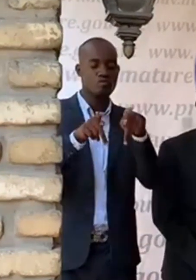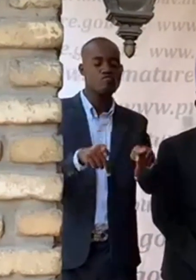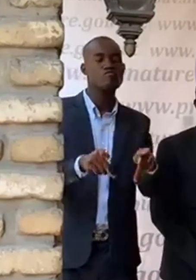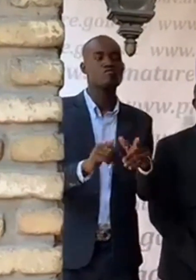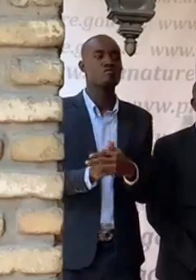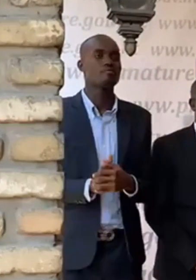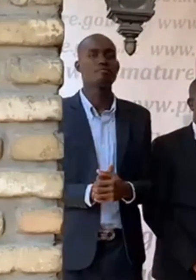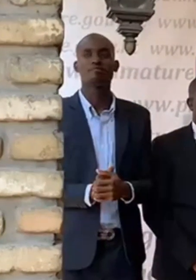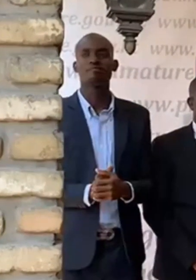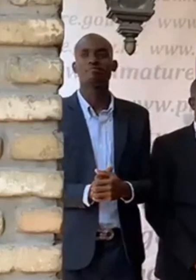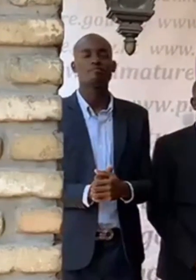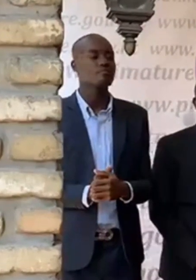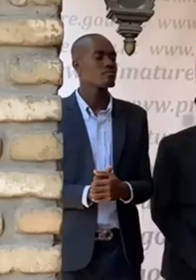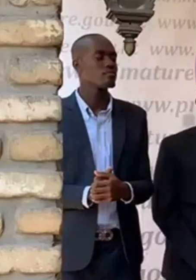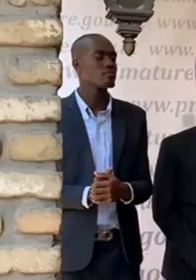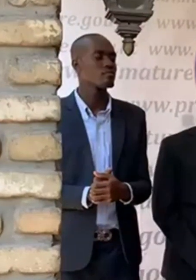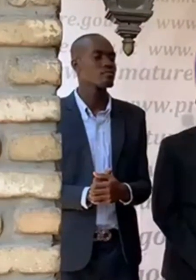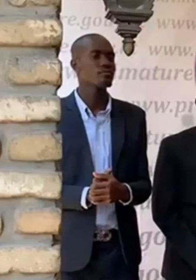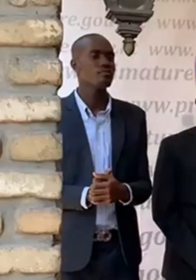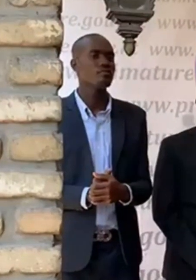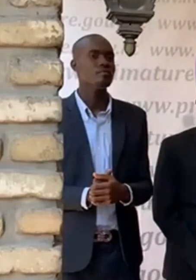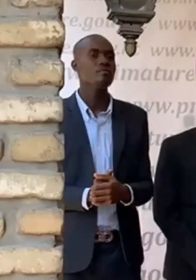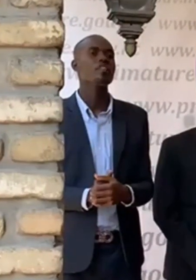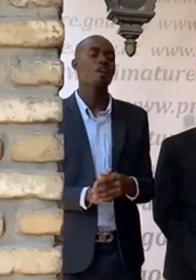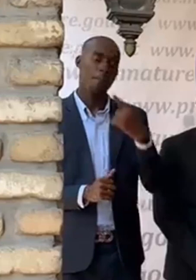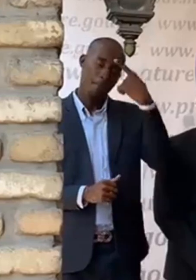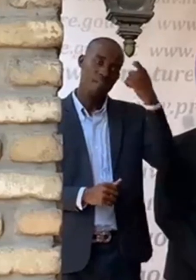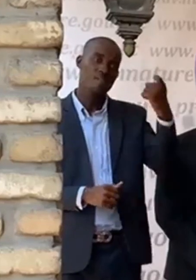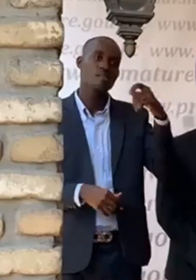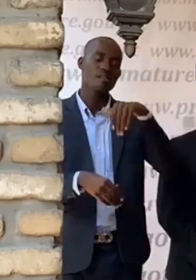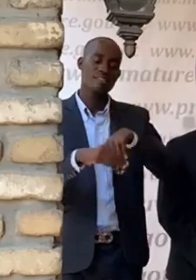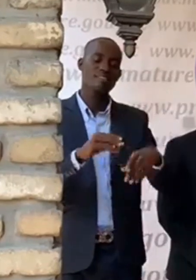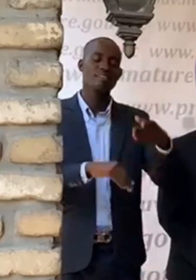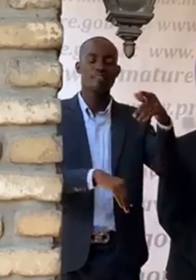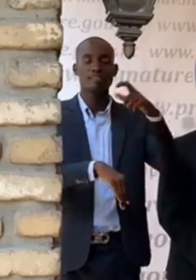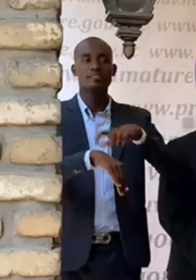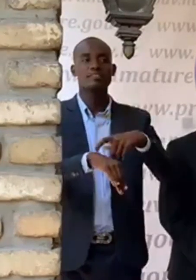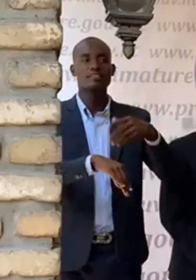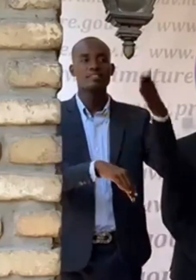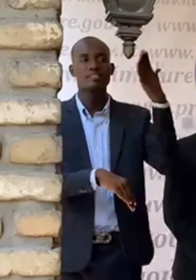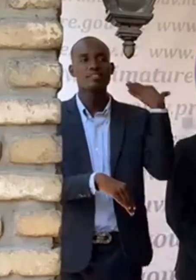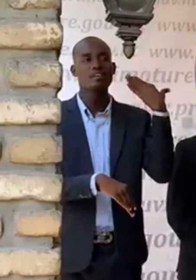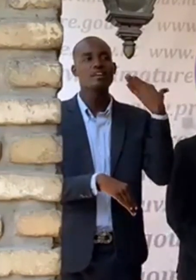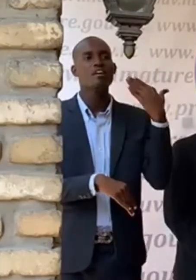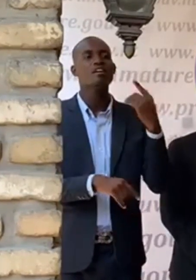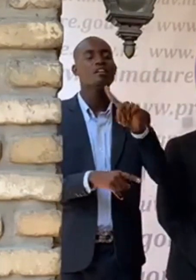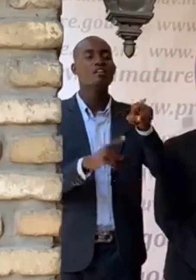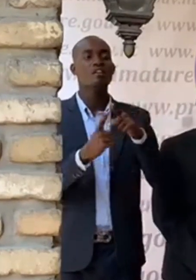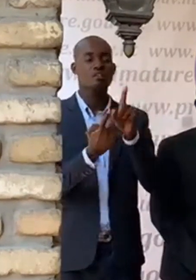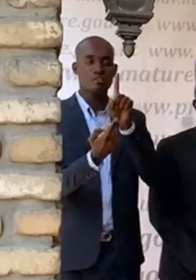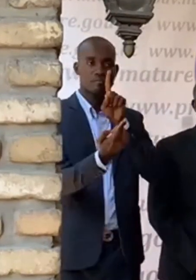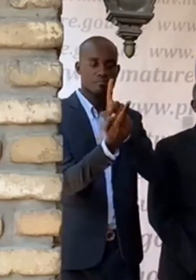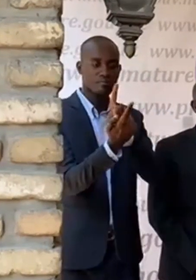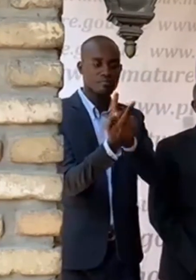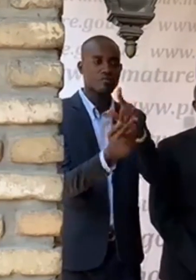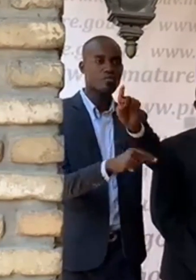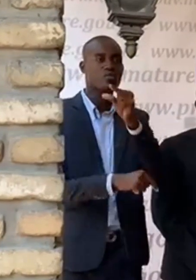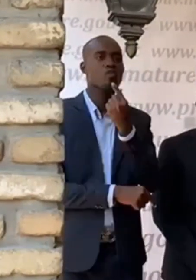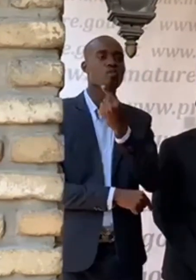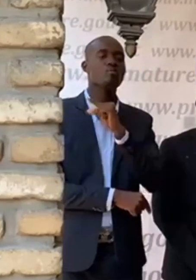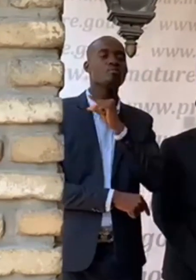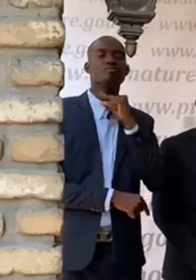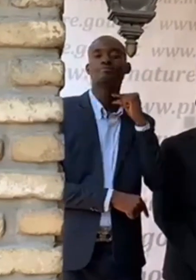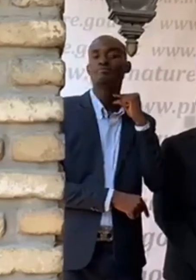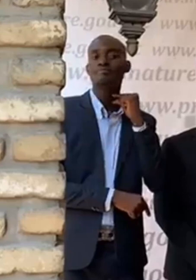pour Haïti. En tout cas nous connaît déjà Haïti son comme nous té capable dire c'est yon tété chaque